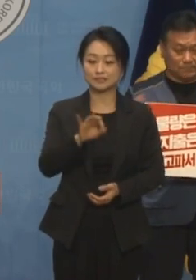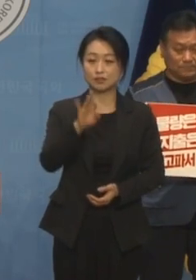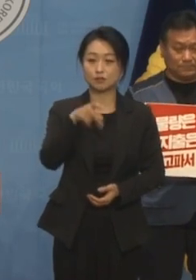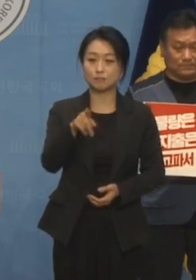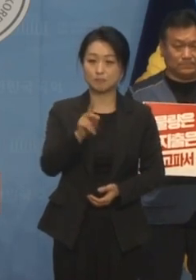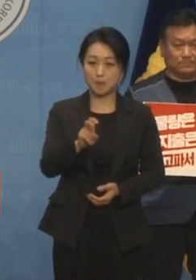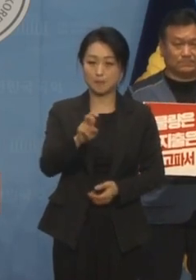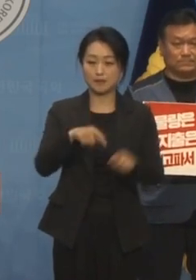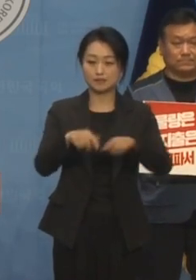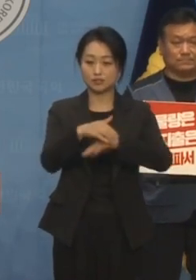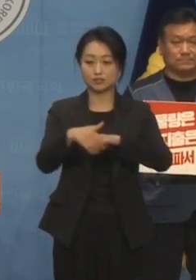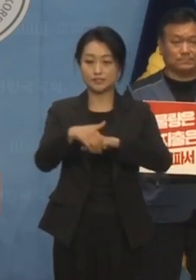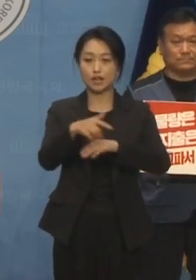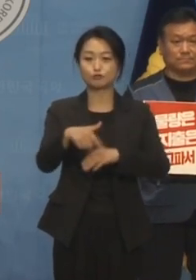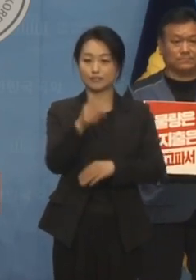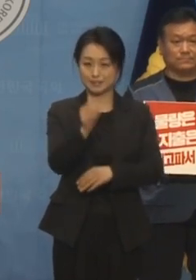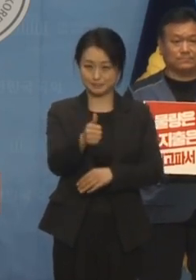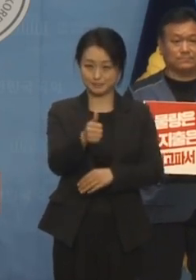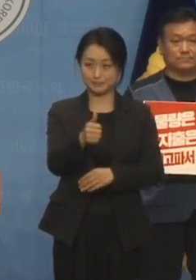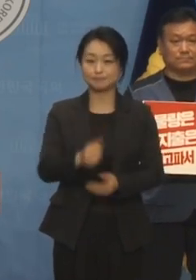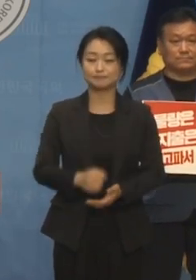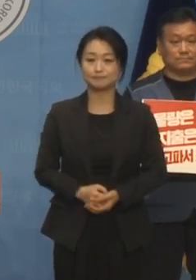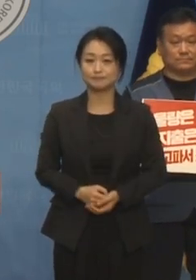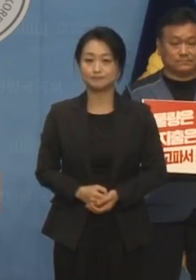한선범 정책국장님 참석하셨습니다.